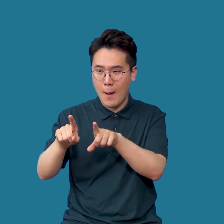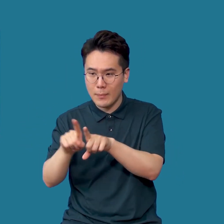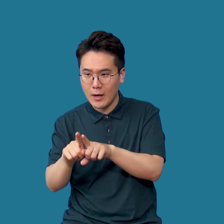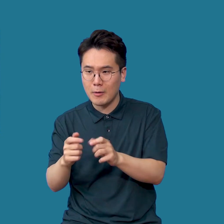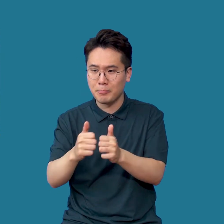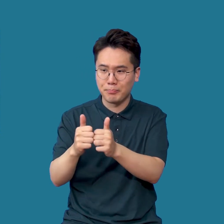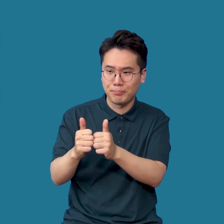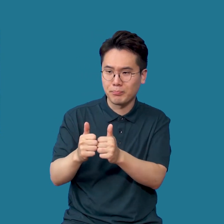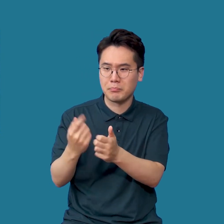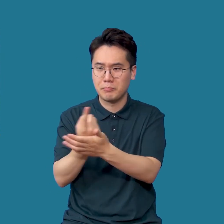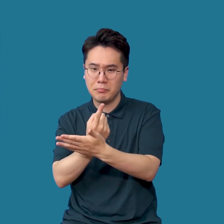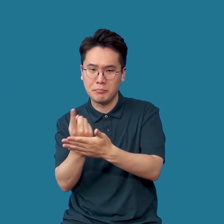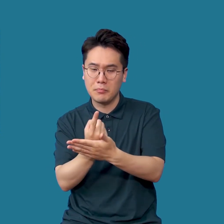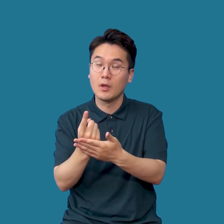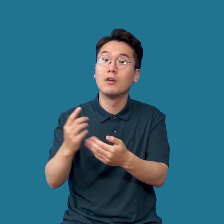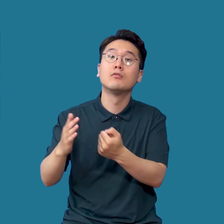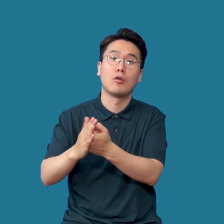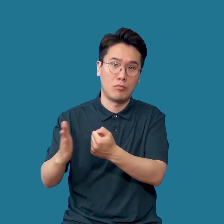없는 거죠.